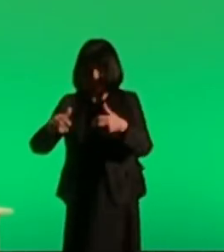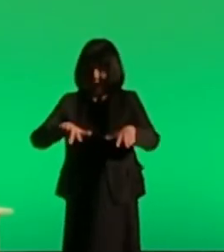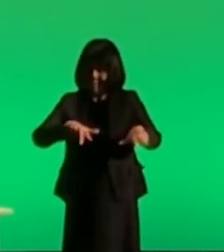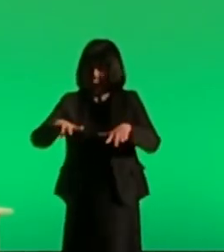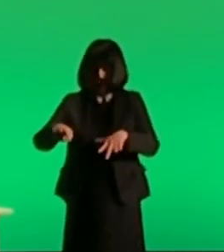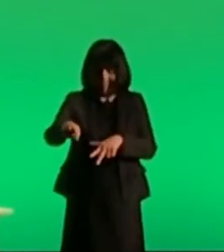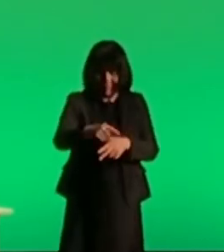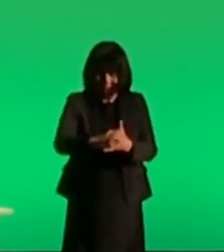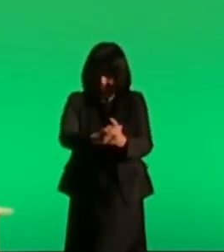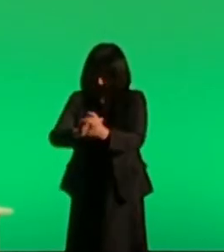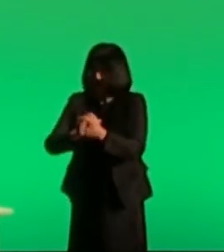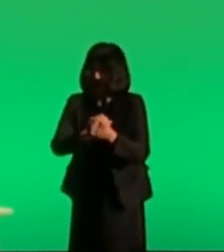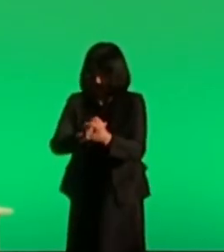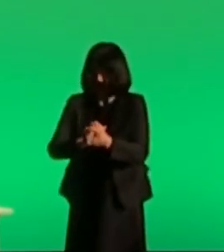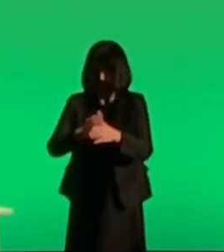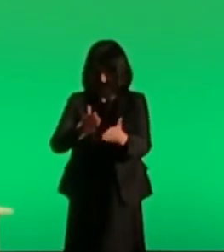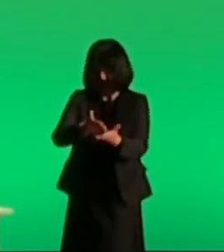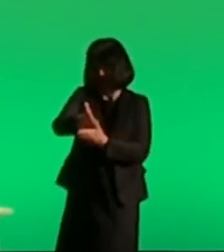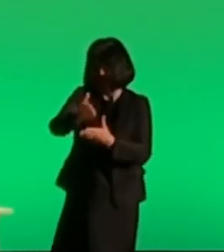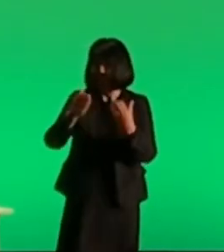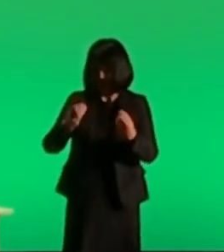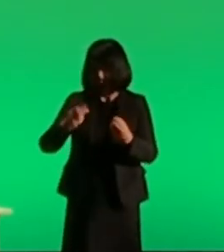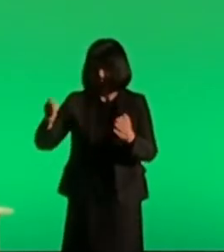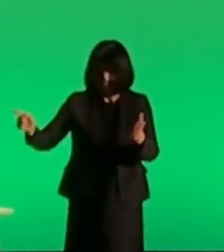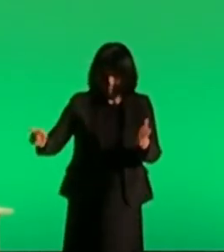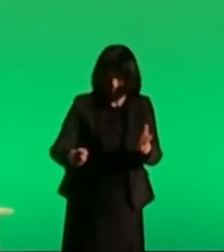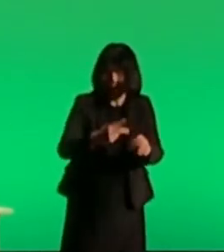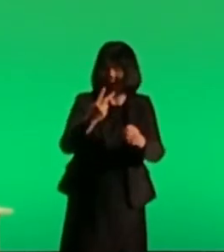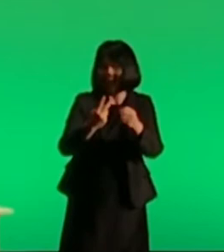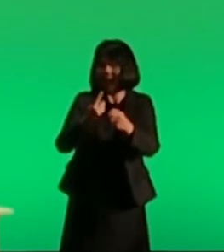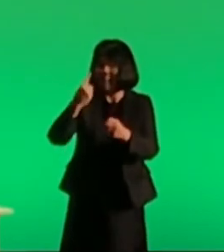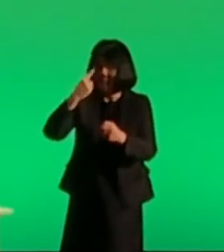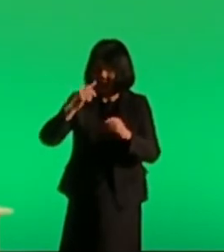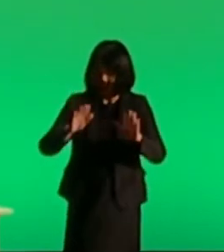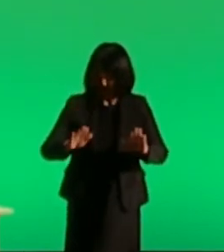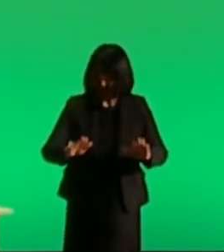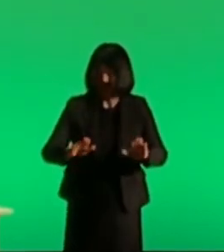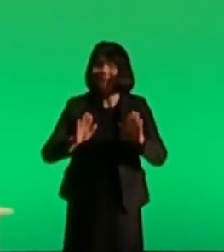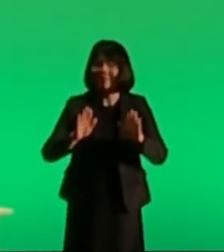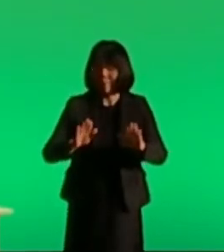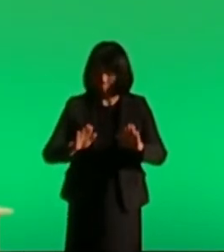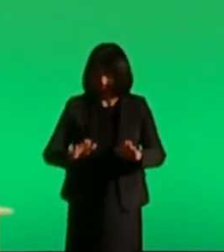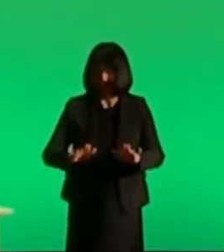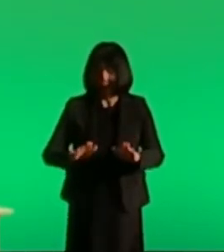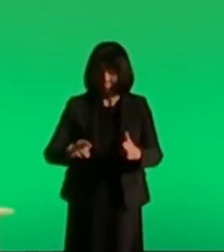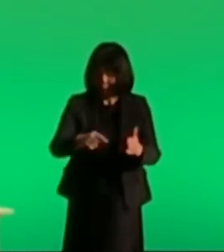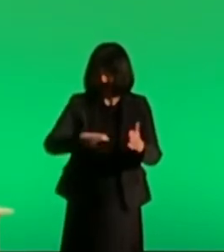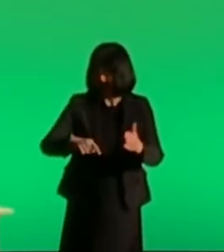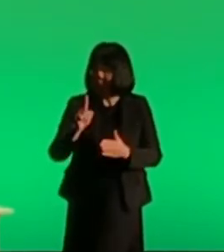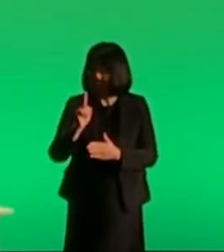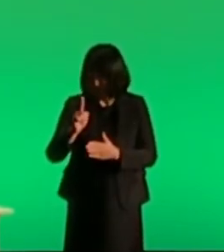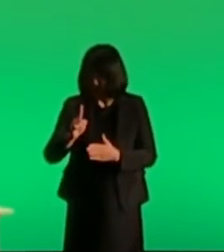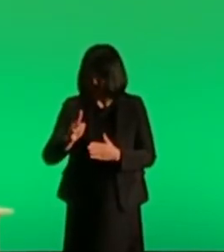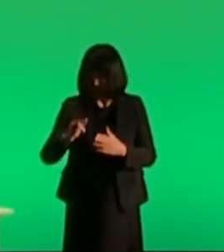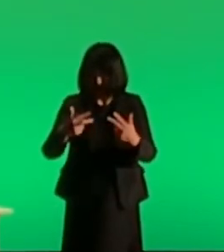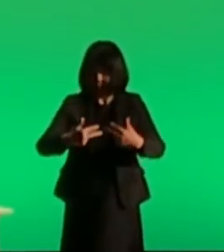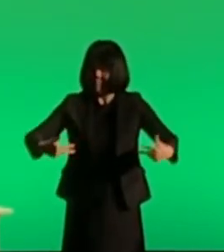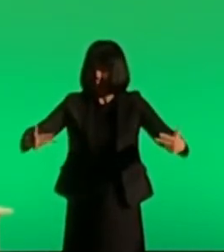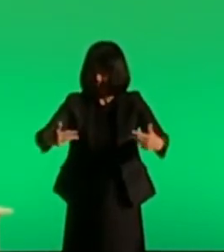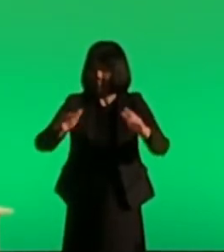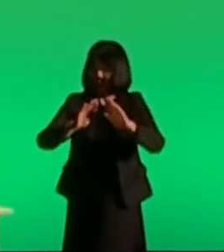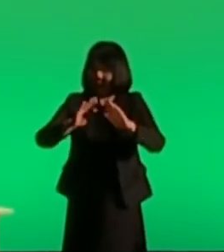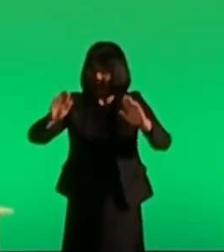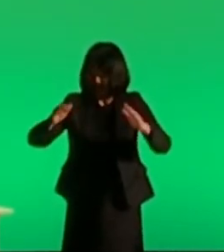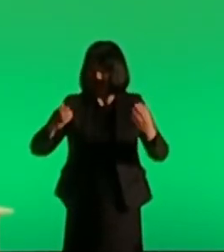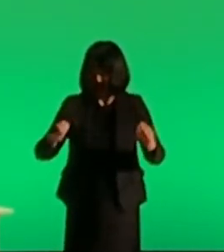がタッグを組んでスタートして2年目ということになります。そして今日はその一環としてこのシンポジウムを開